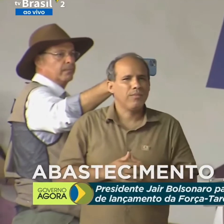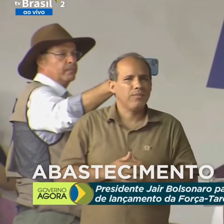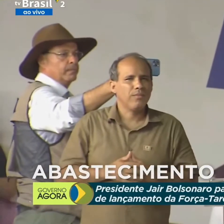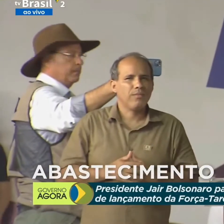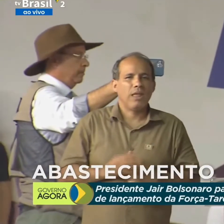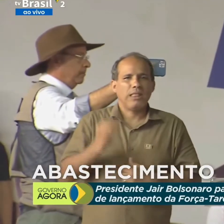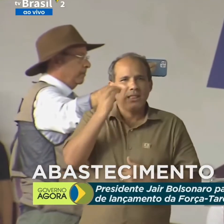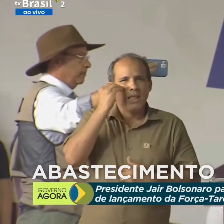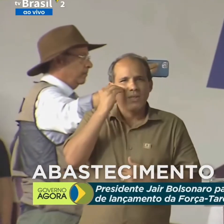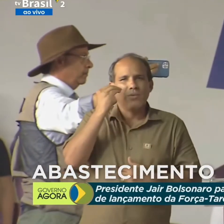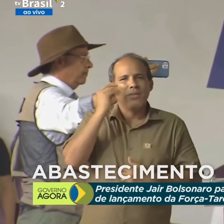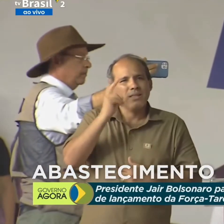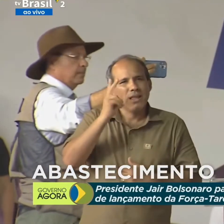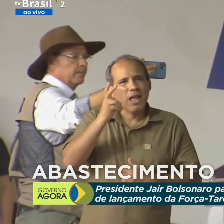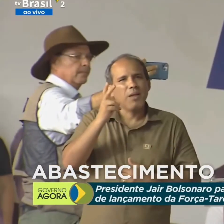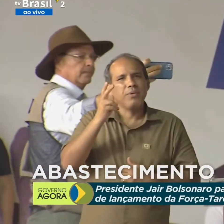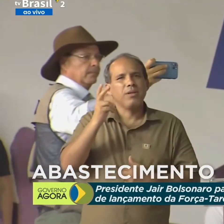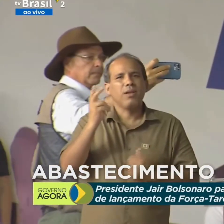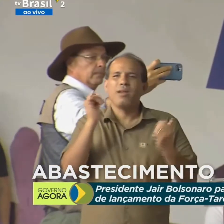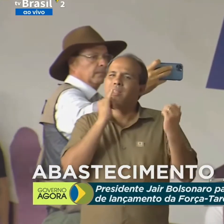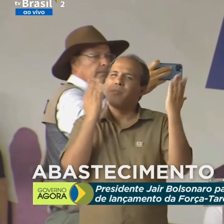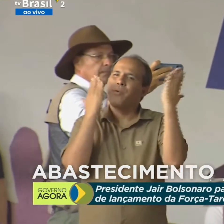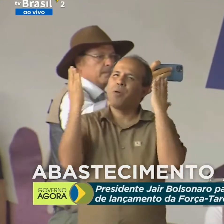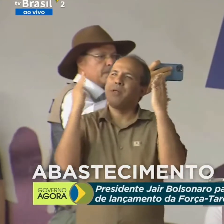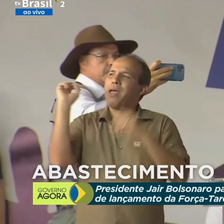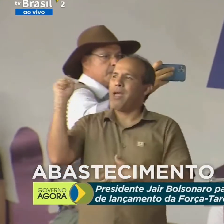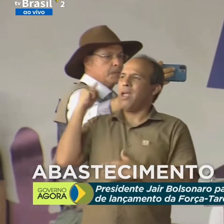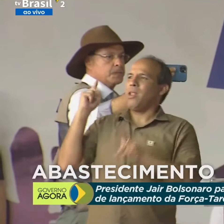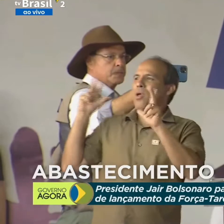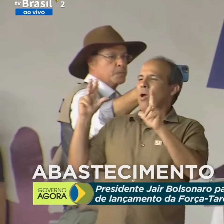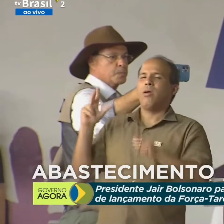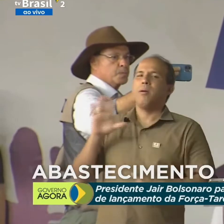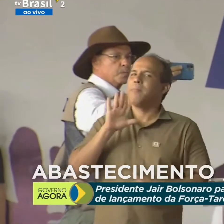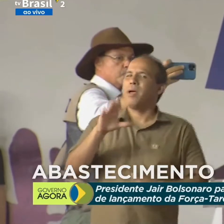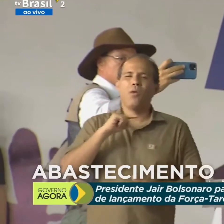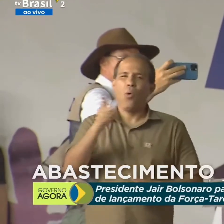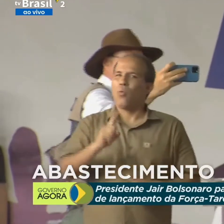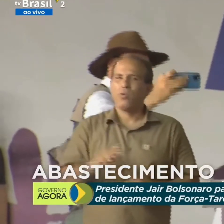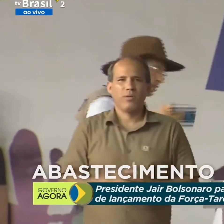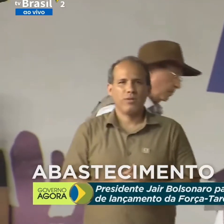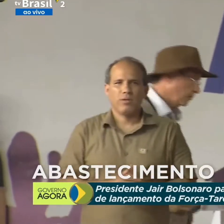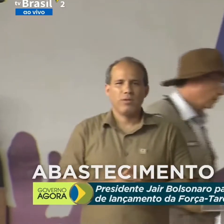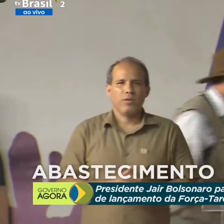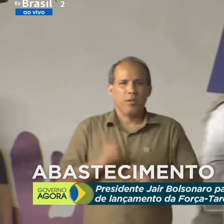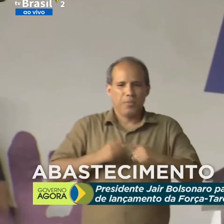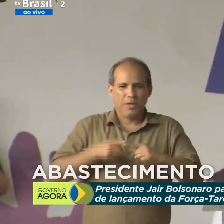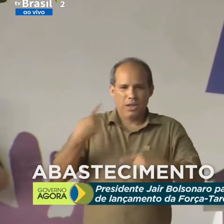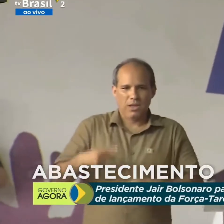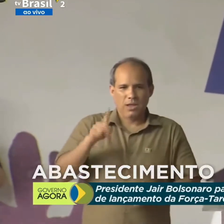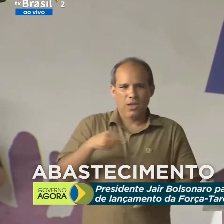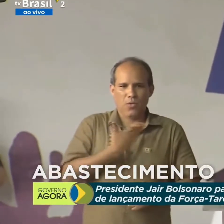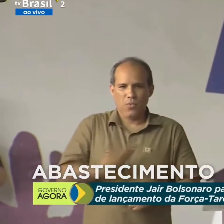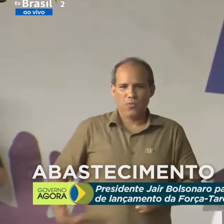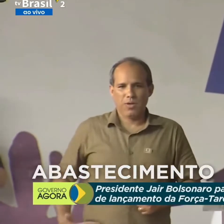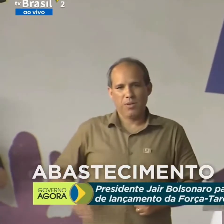Tentam a toda maneira nos igualar com quem nos antecedeu, mas não conseguirão, porque é um governo